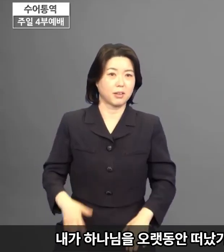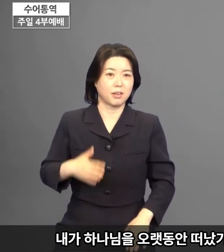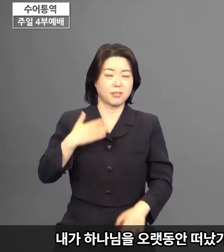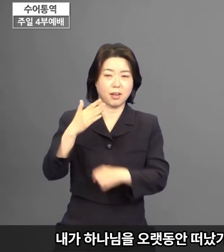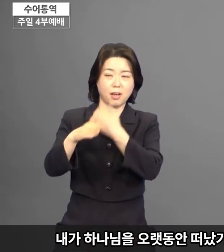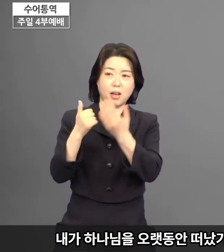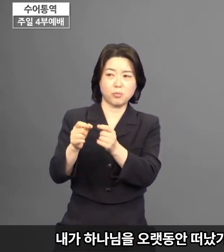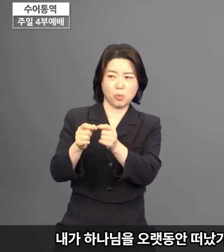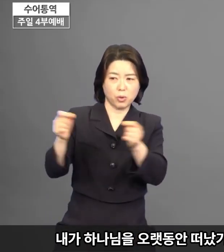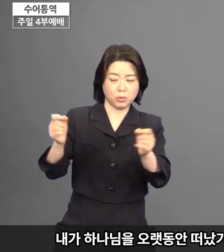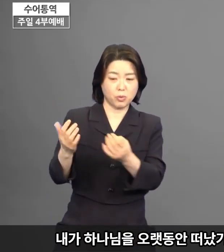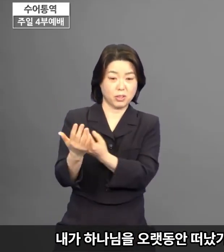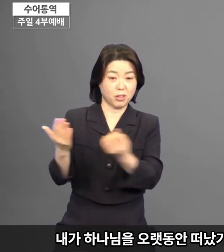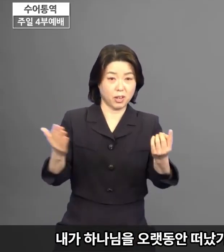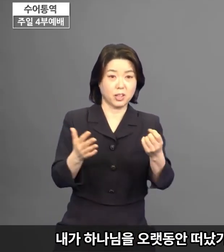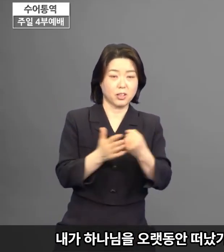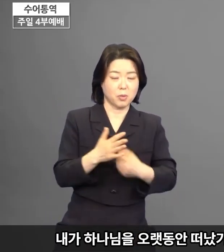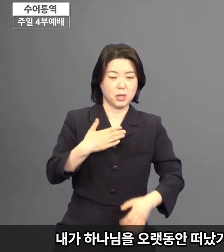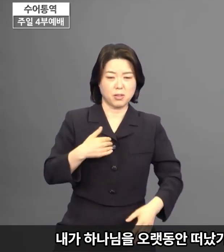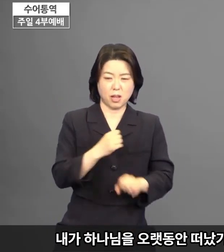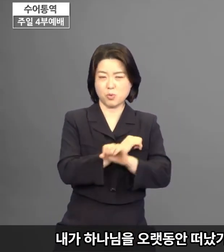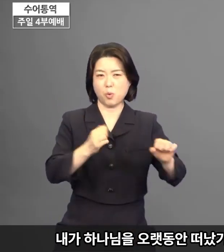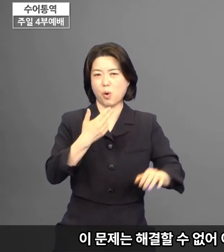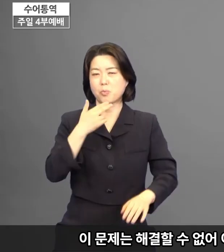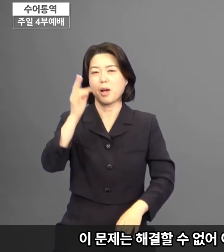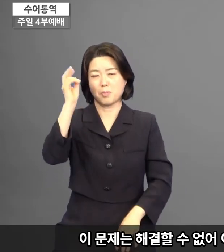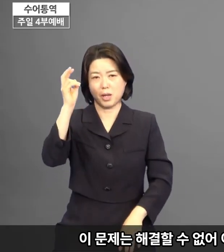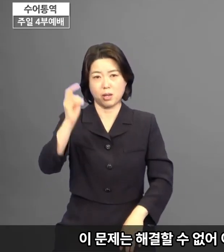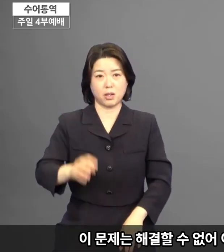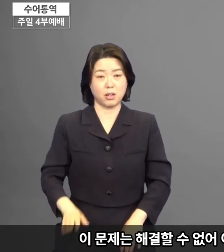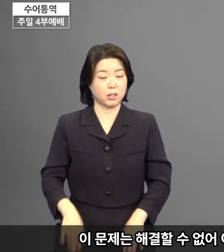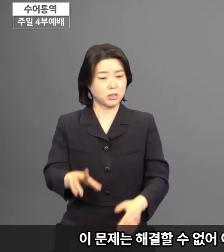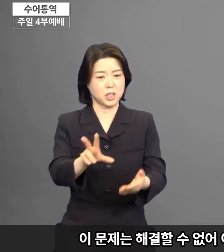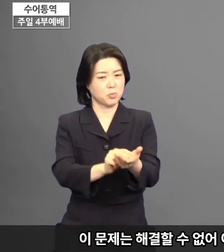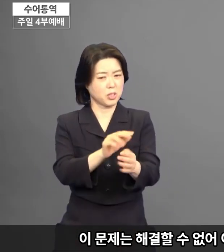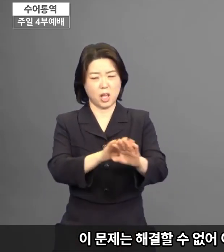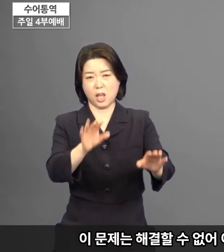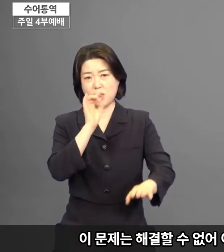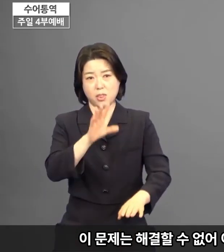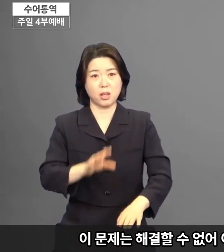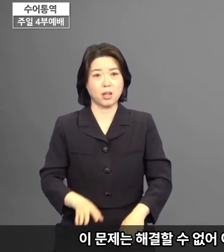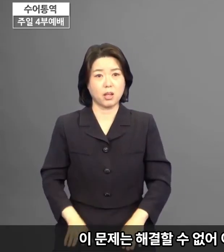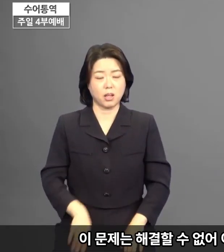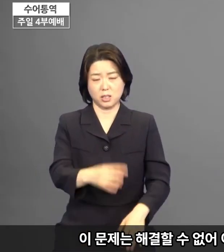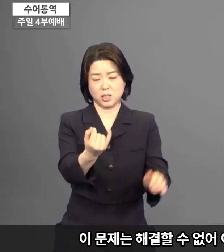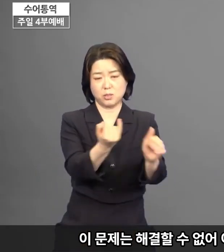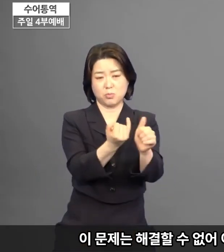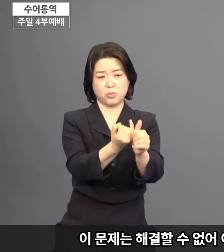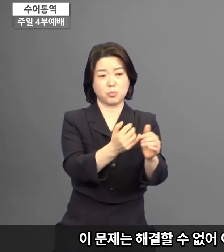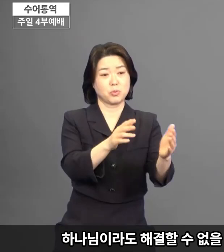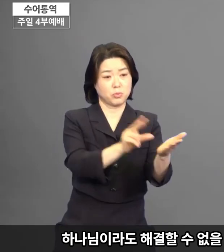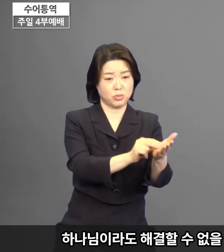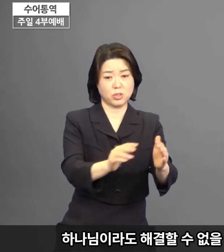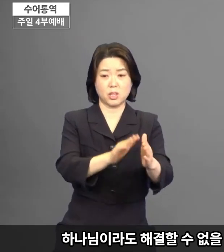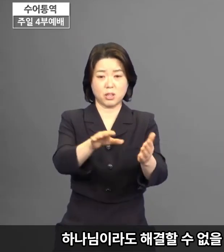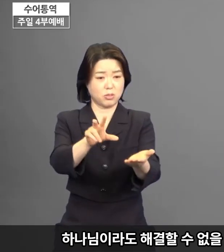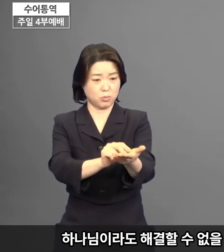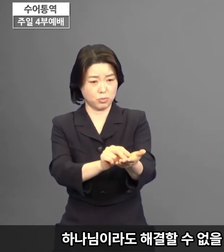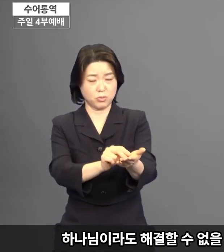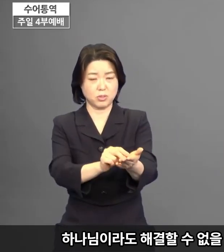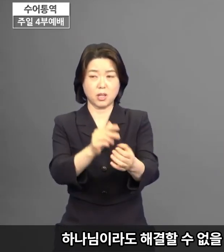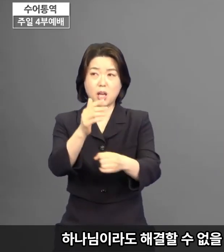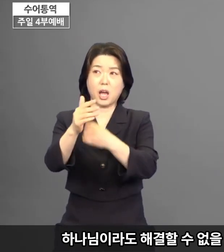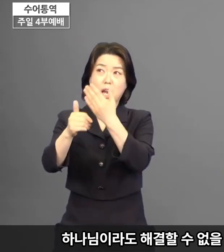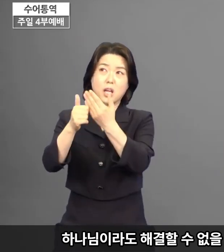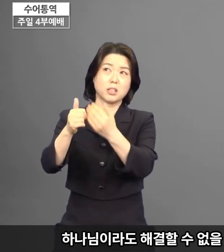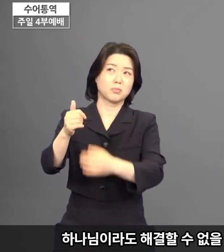오랫동안 떠났기 때문에 나를 용서하지 않을 거야. 이 문제는 해결할 수 없어. 이 부부 문제도 가정의 문제도 하나님이라도